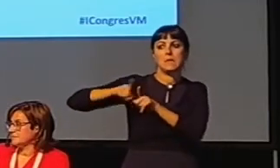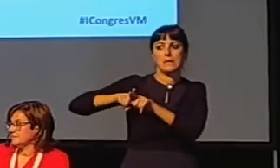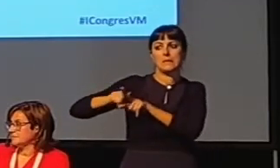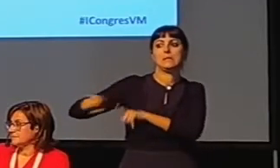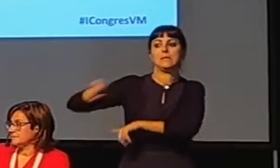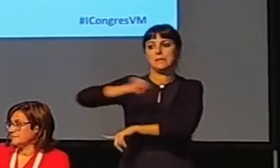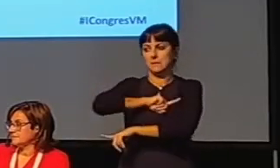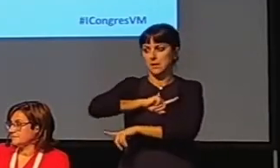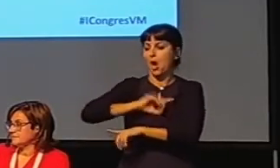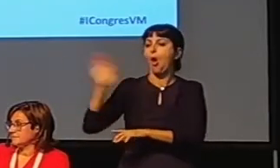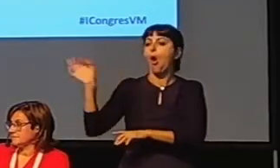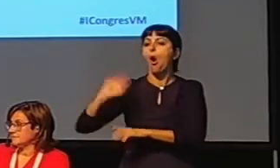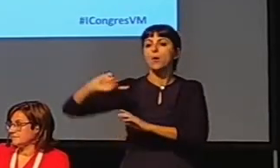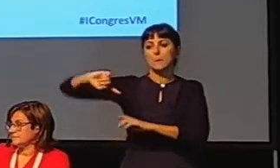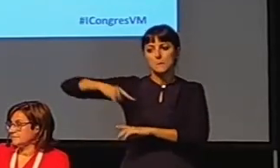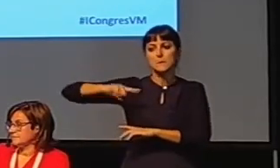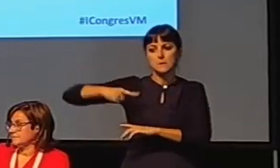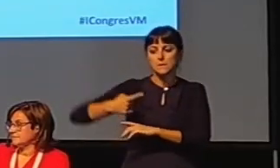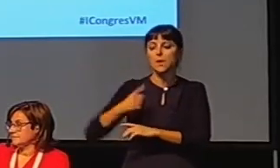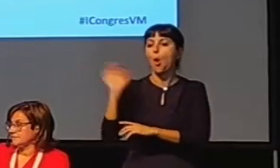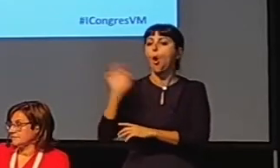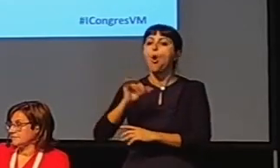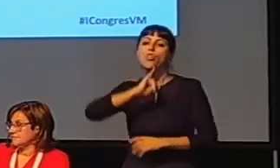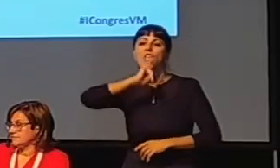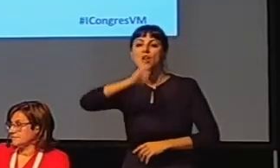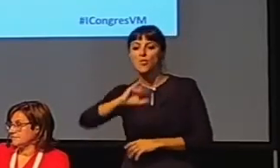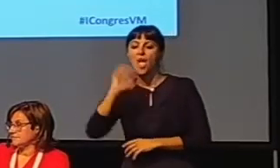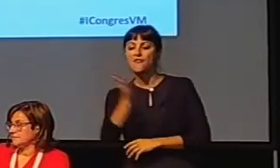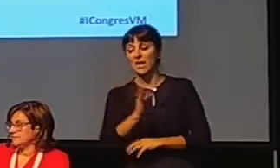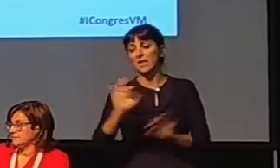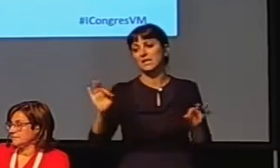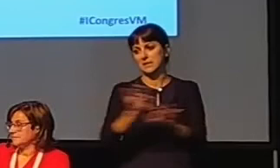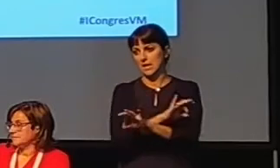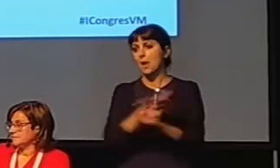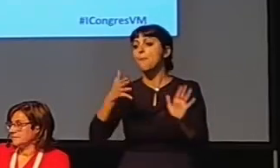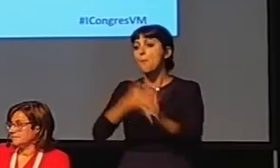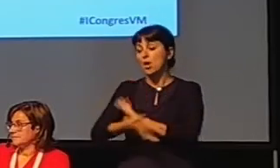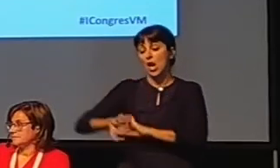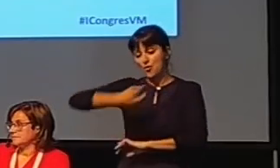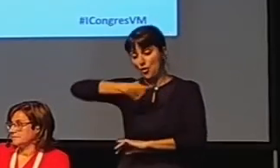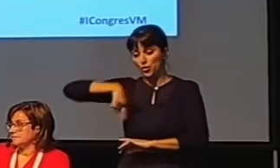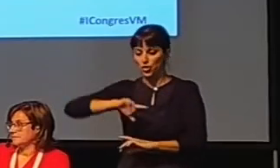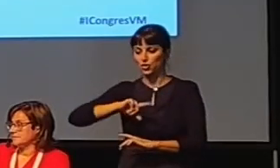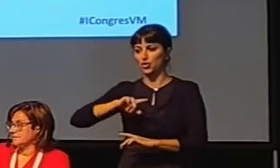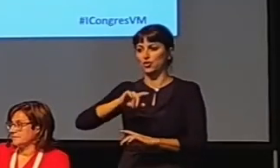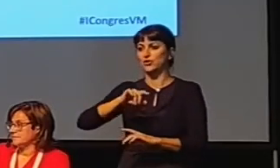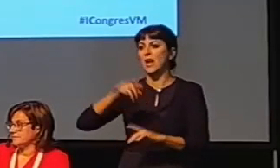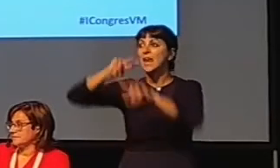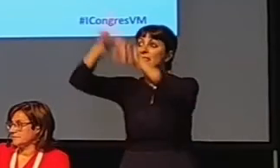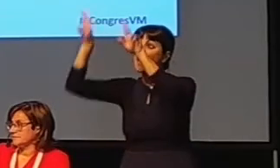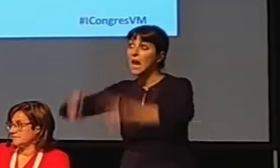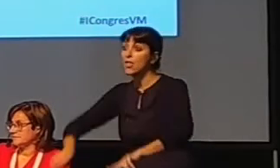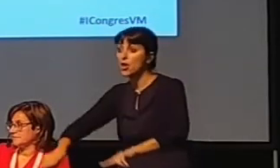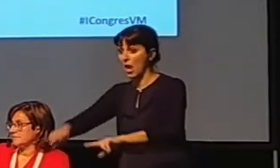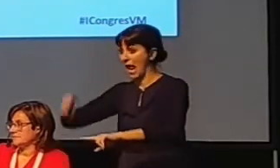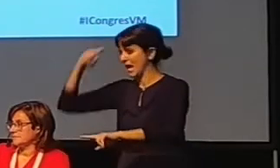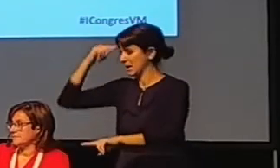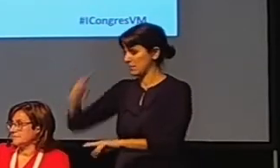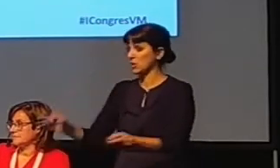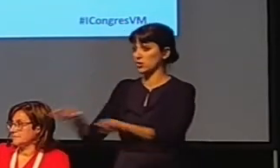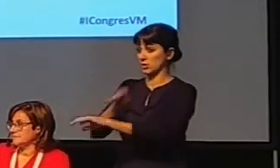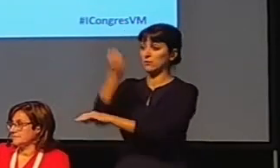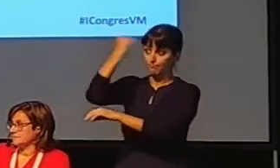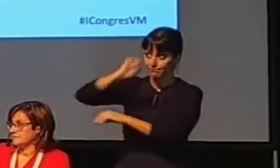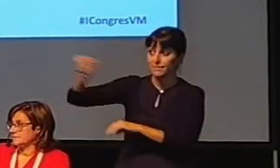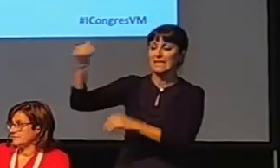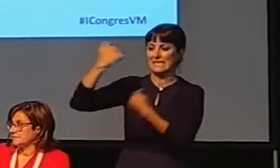no pivoti sobre la denúncia perquè estem incomplint els estàndards internacionals, Això ho explicarà molt bé